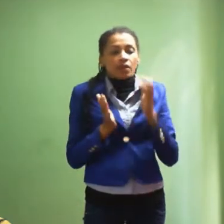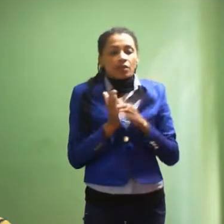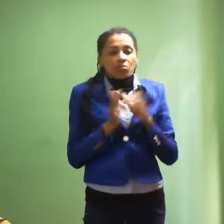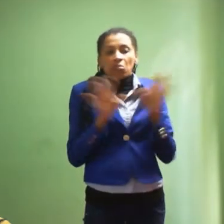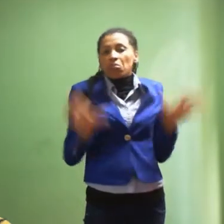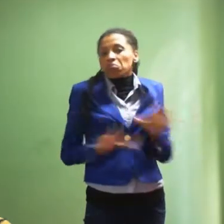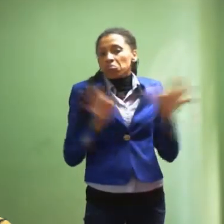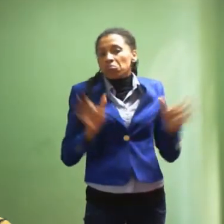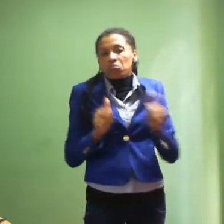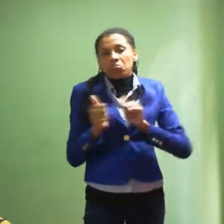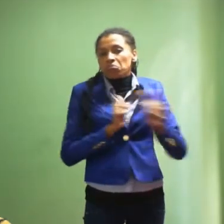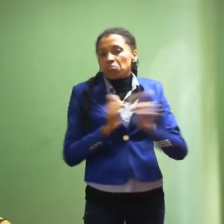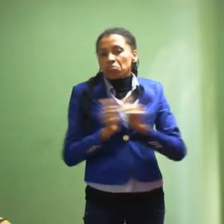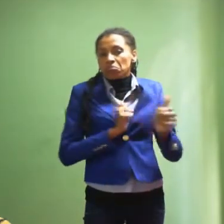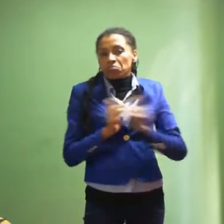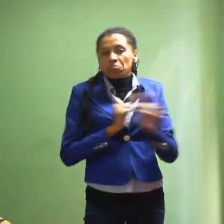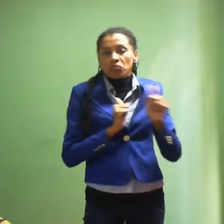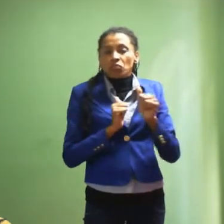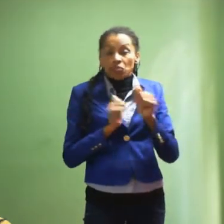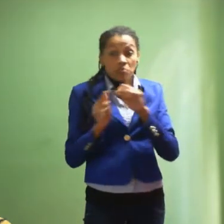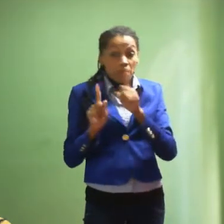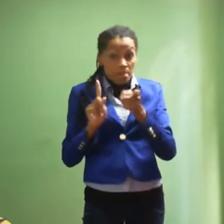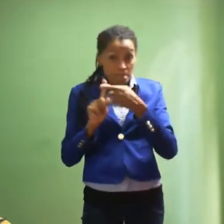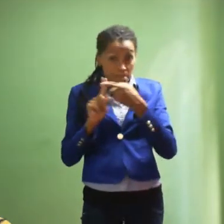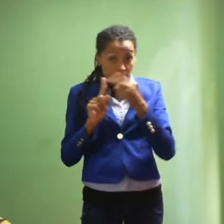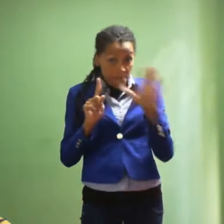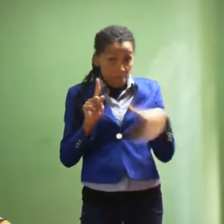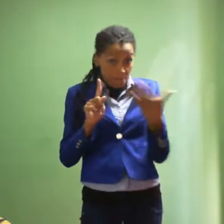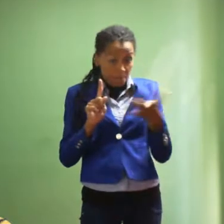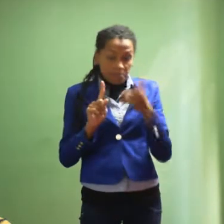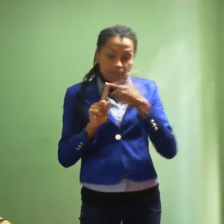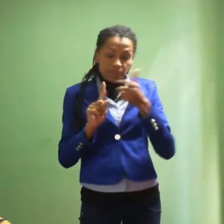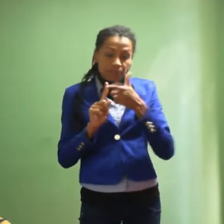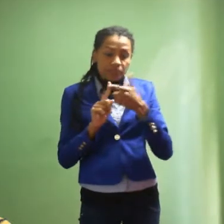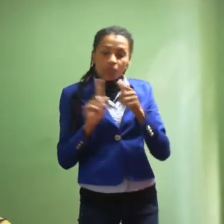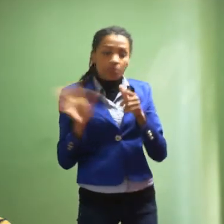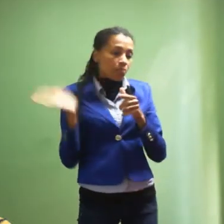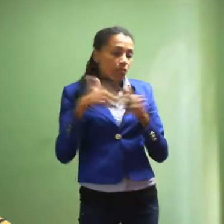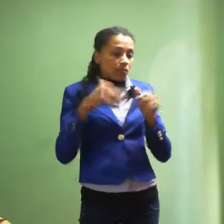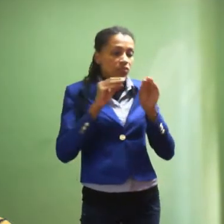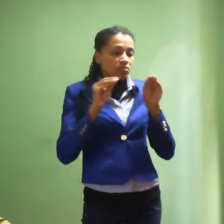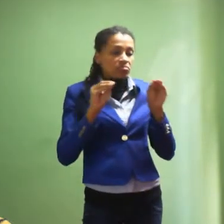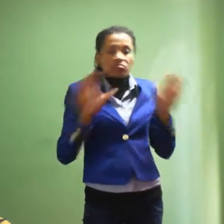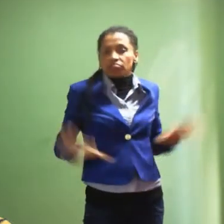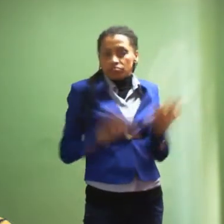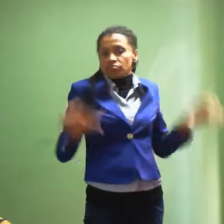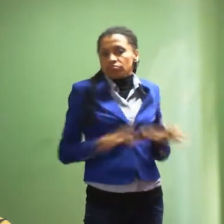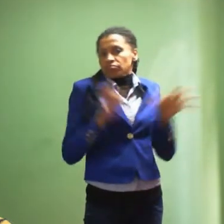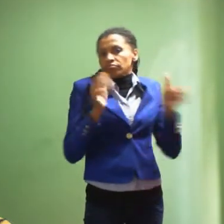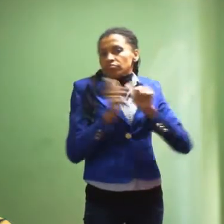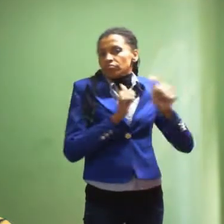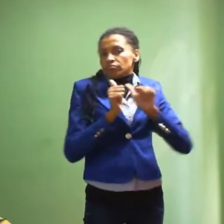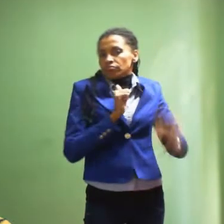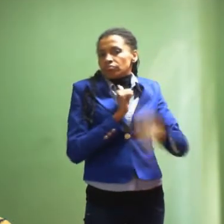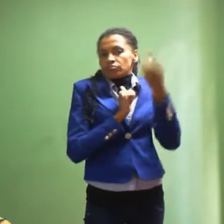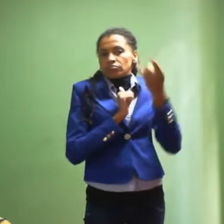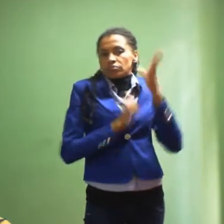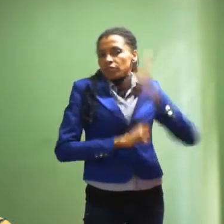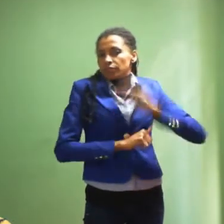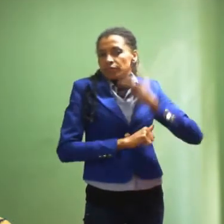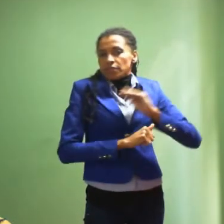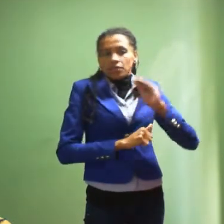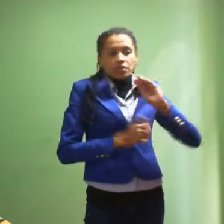deportiva. Se lleva a cabo la actividad que está también en el marco de los proyectos, es una experiencia significativa o es una experiencia